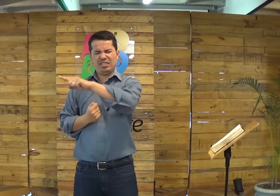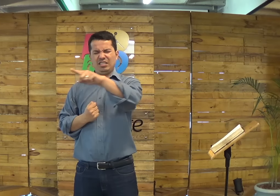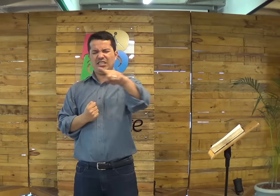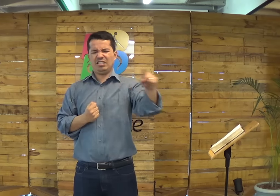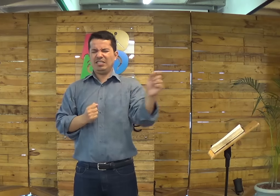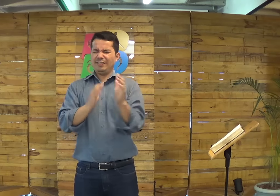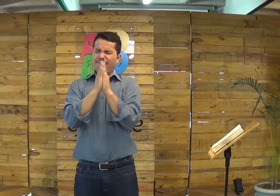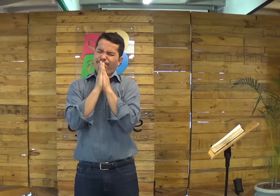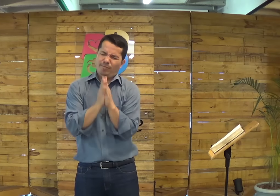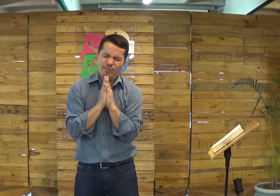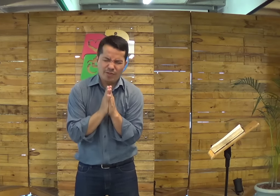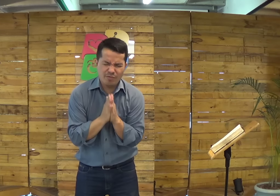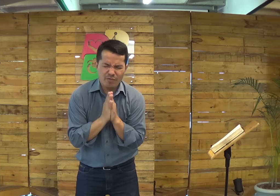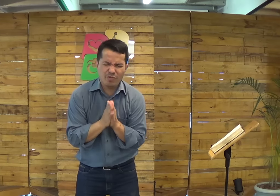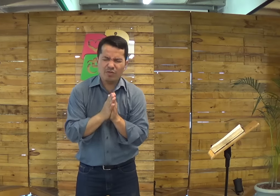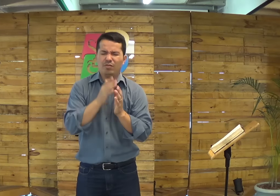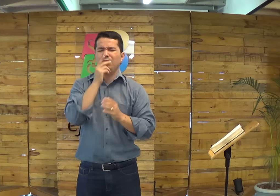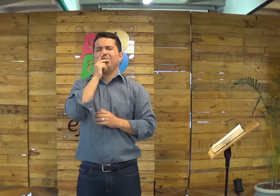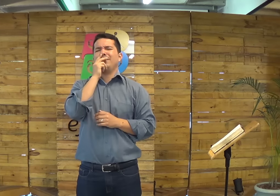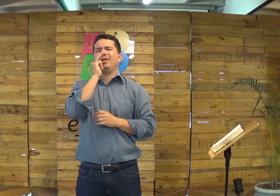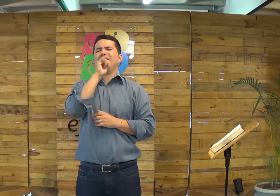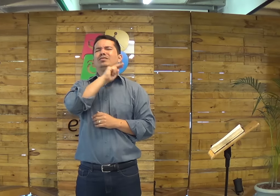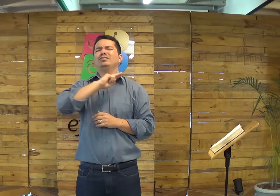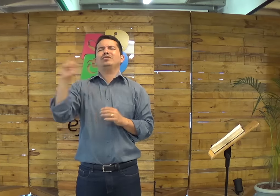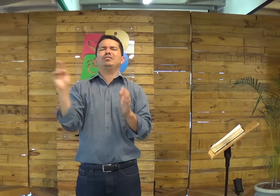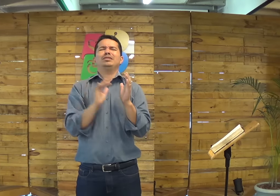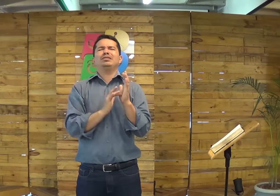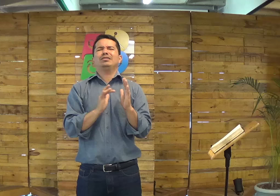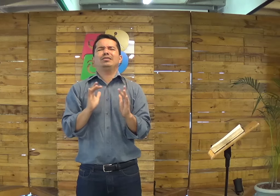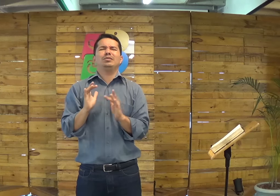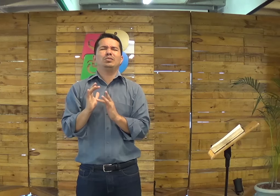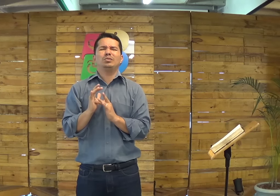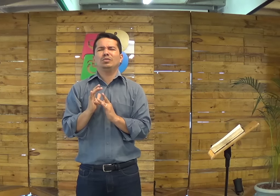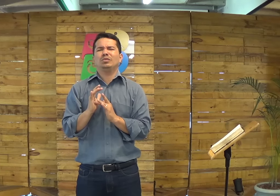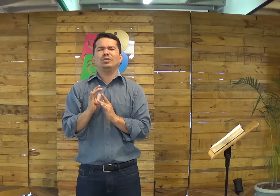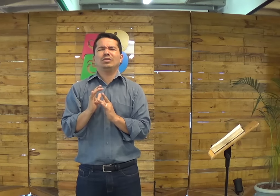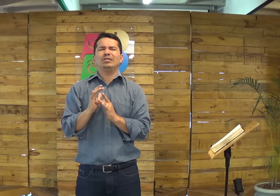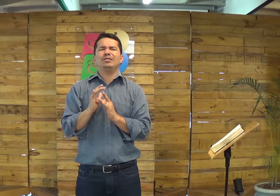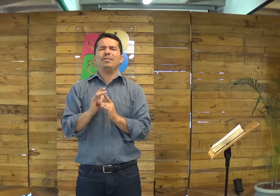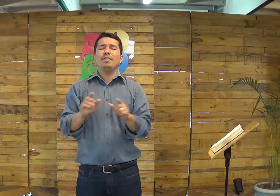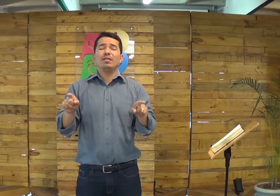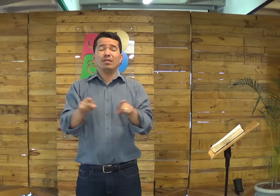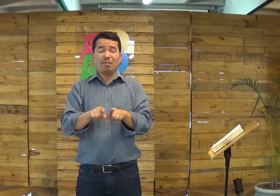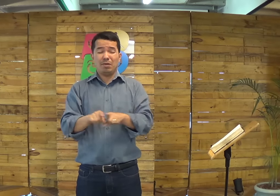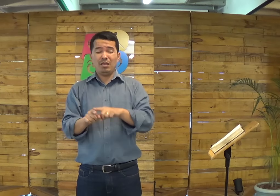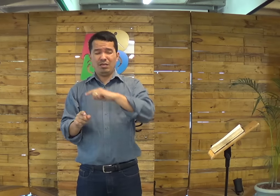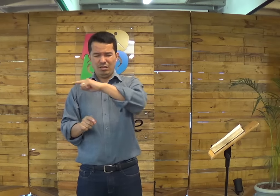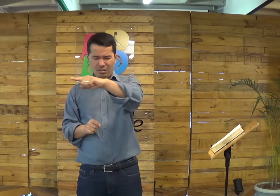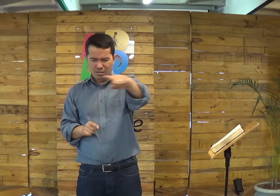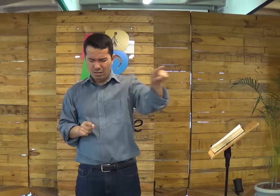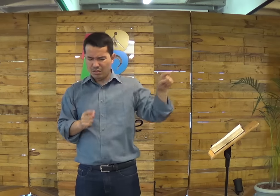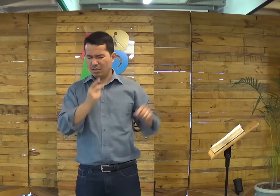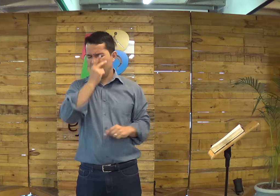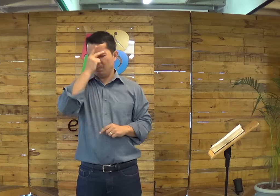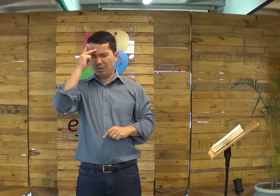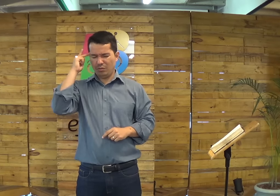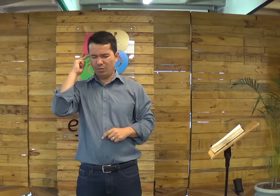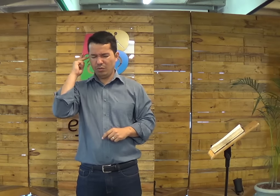vida delas por favor pai em nome de Jesus e também as